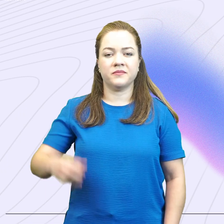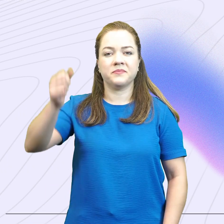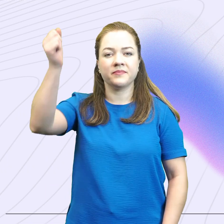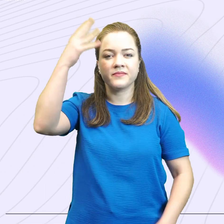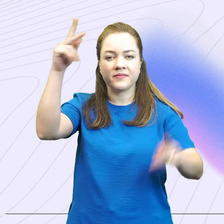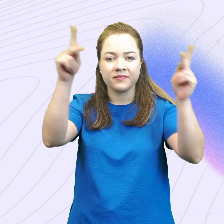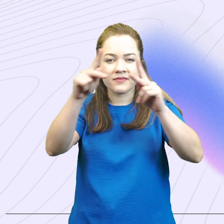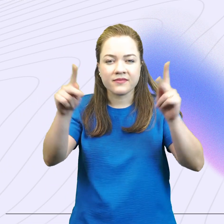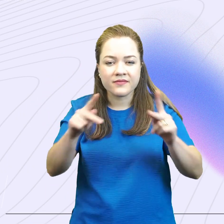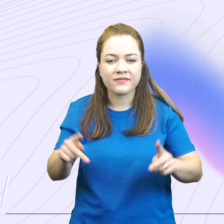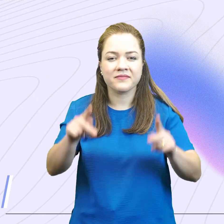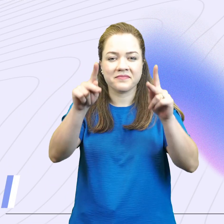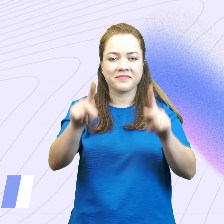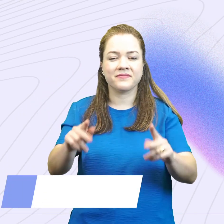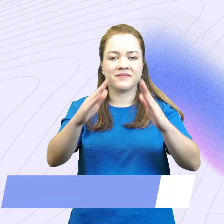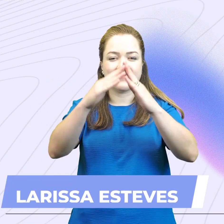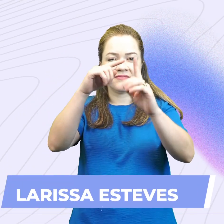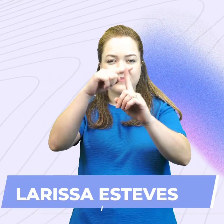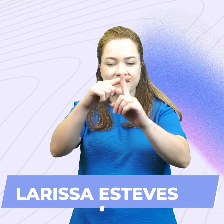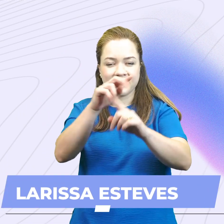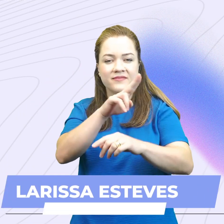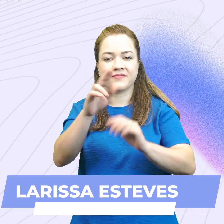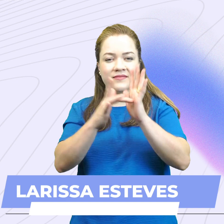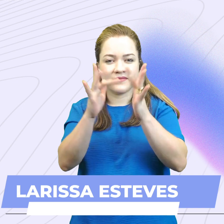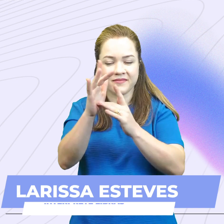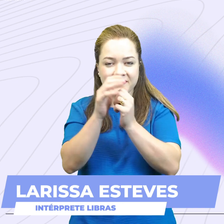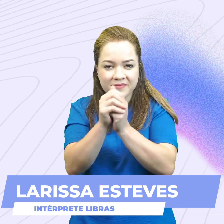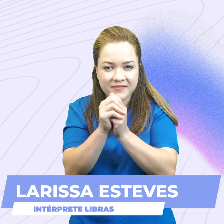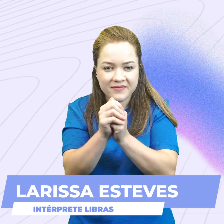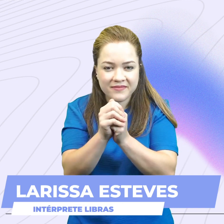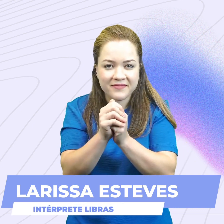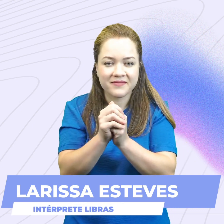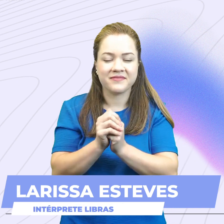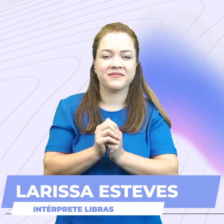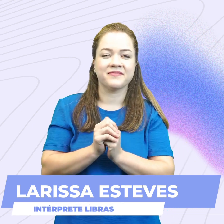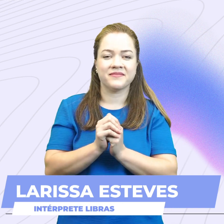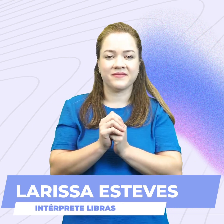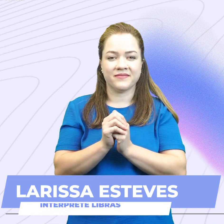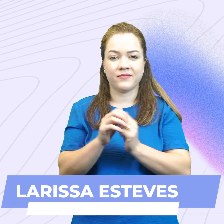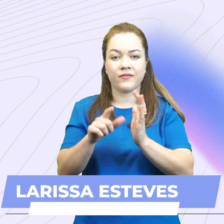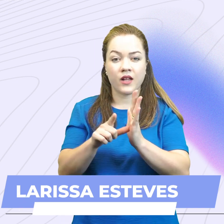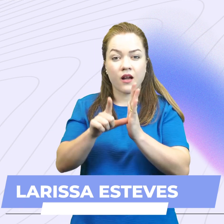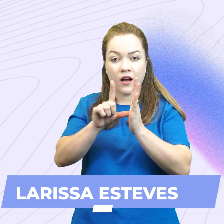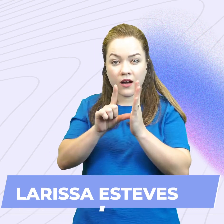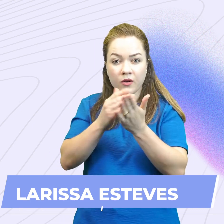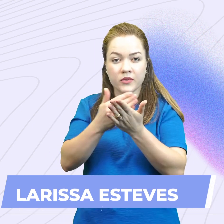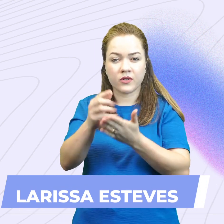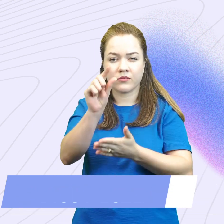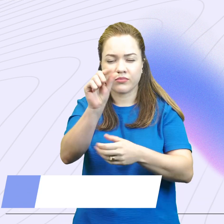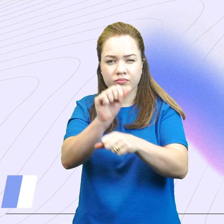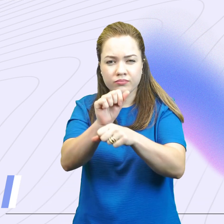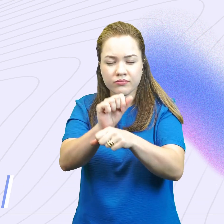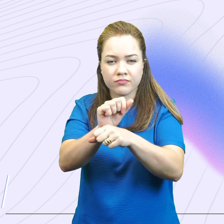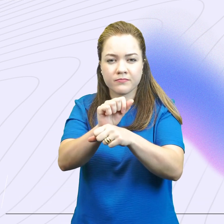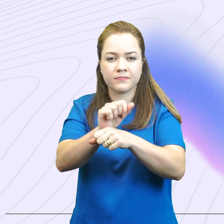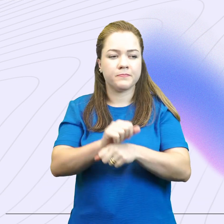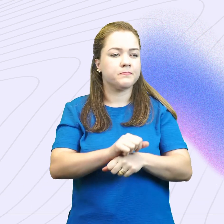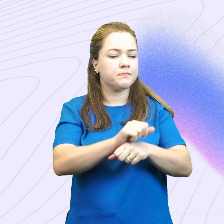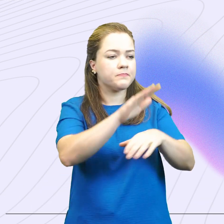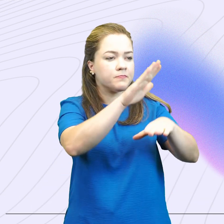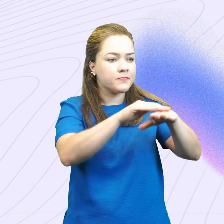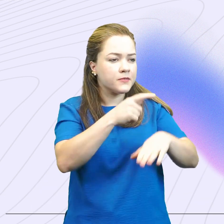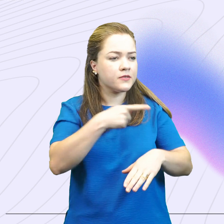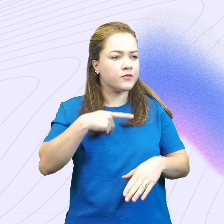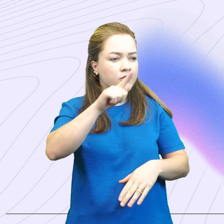Graça e paz, igreja, em nome de Jesus. Amém? Antes de começarmos, só um minutinho.